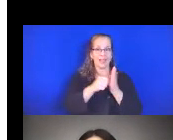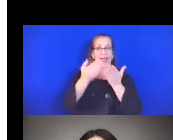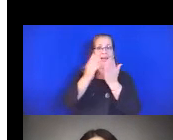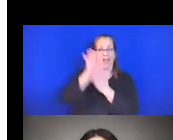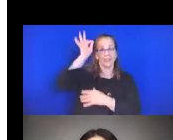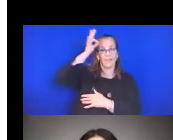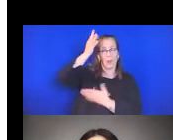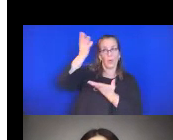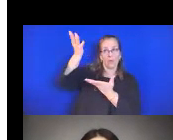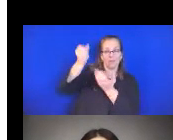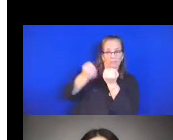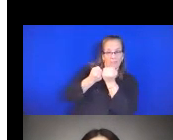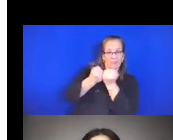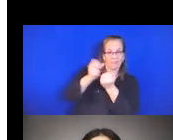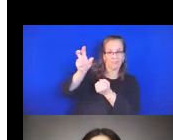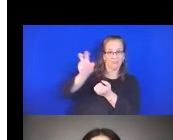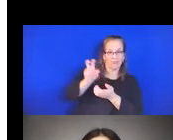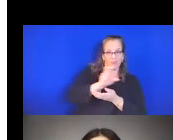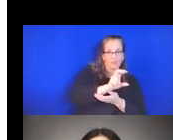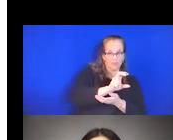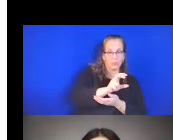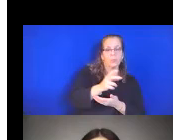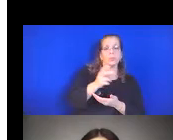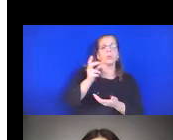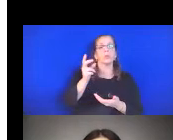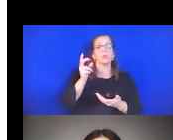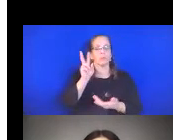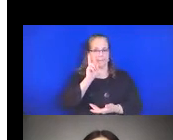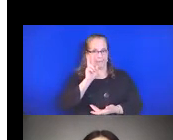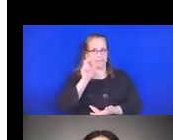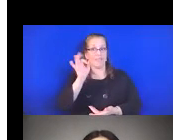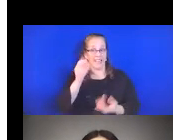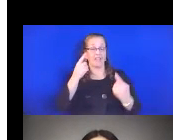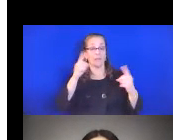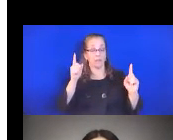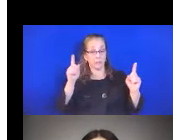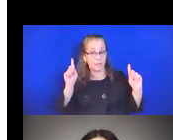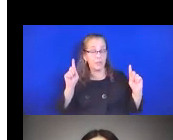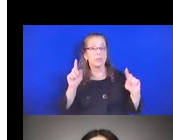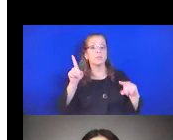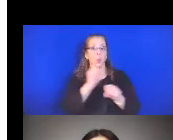以如果你是知道有这种情况呢，你可以打311。